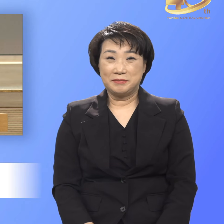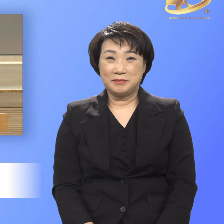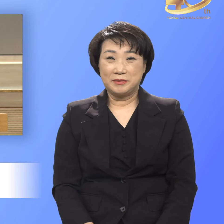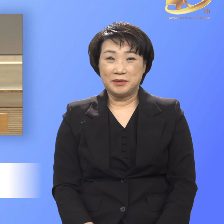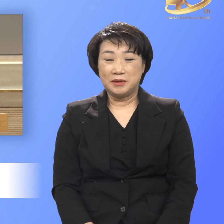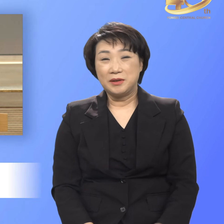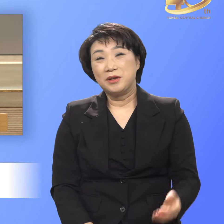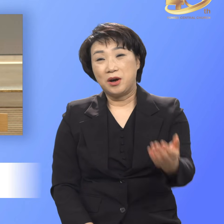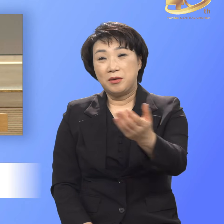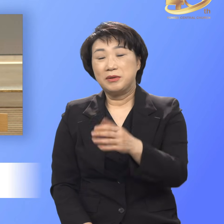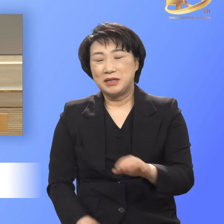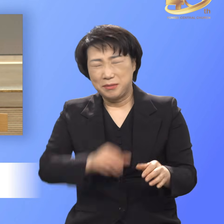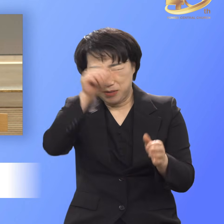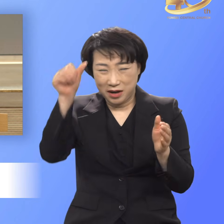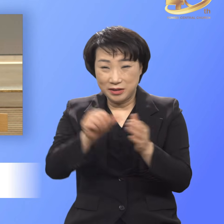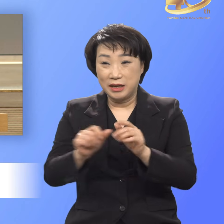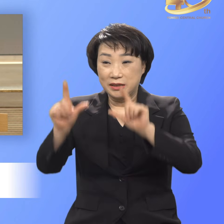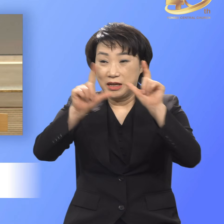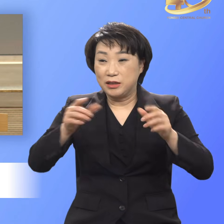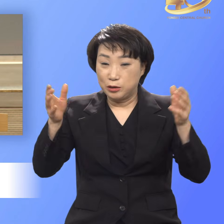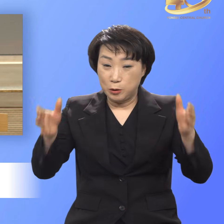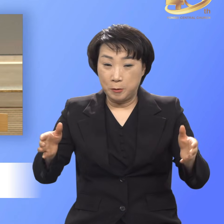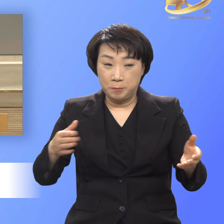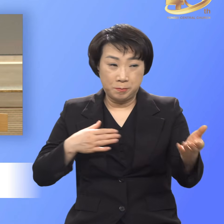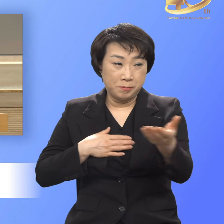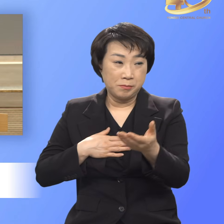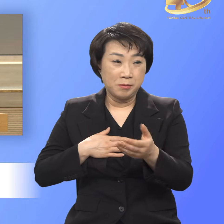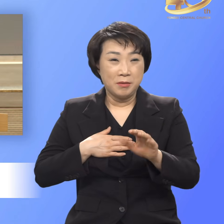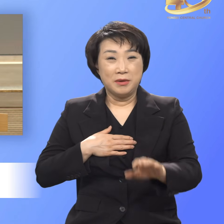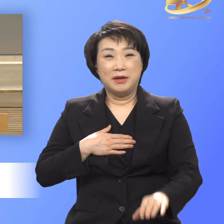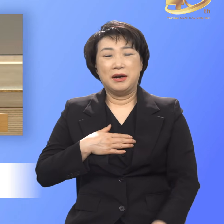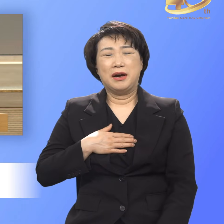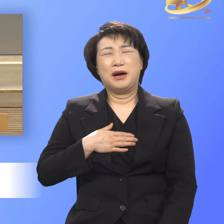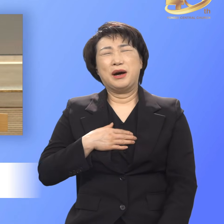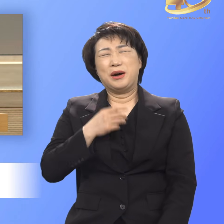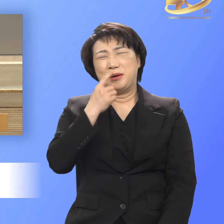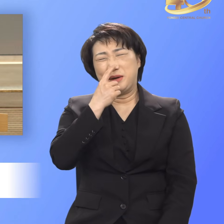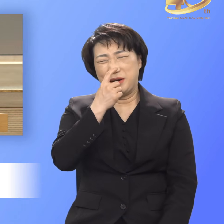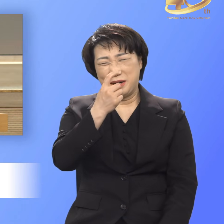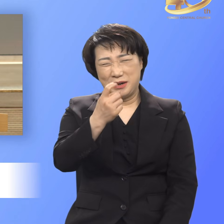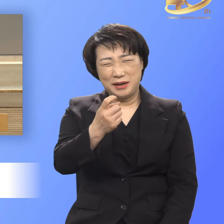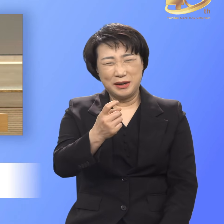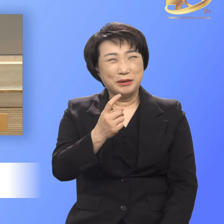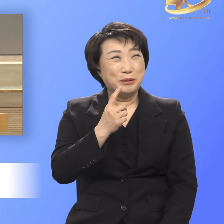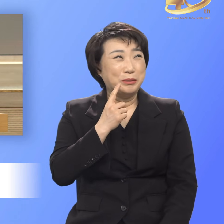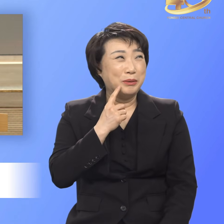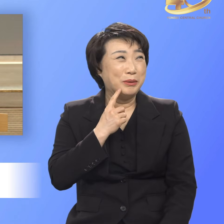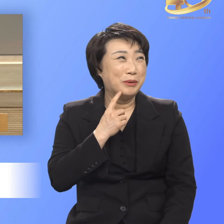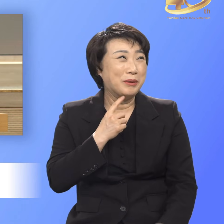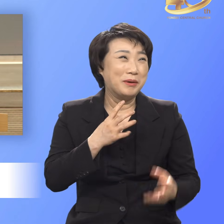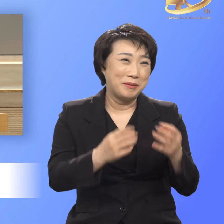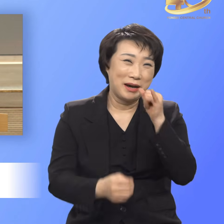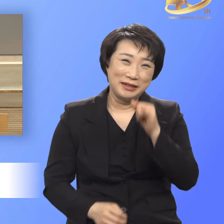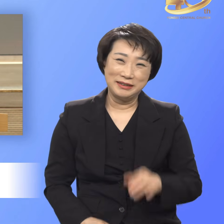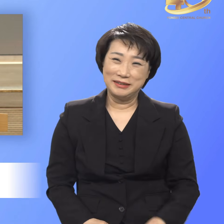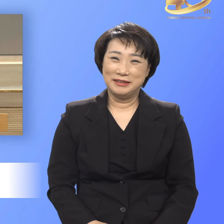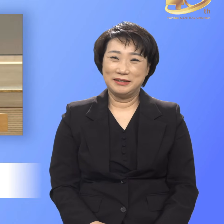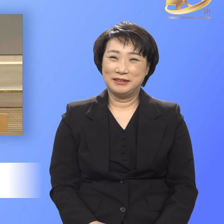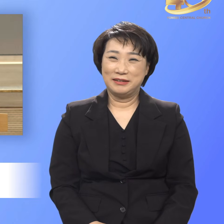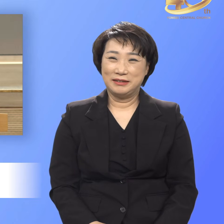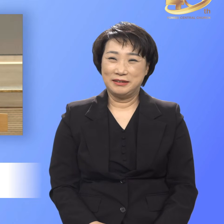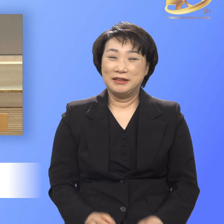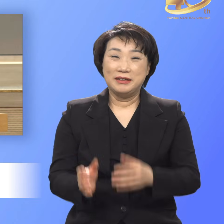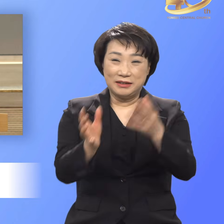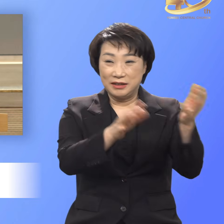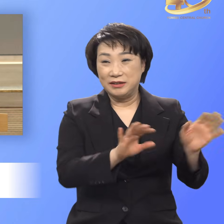그러면 우리가 평생 살면서 얼마나 멋진 세상을 많이 보느냐 이 말이야.